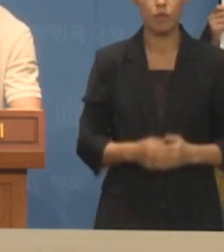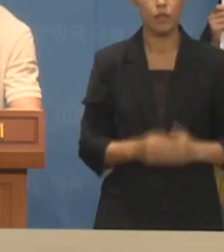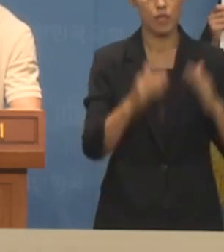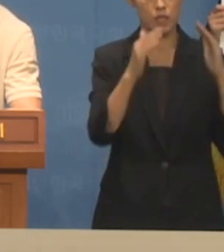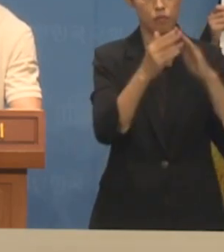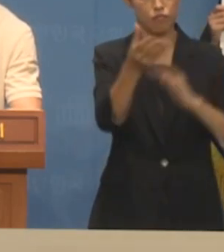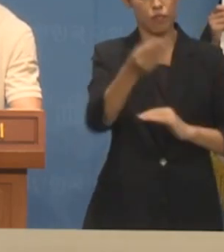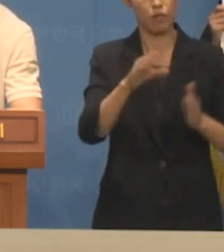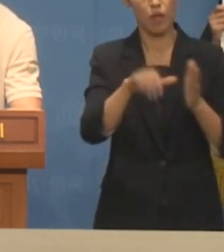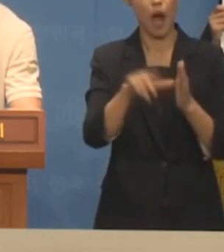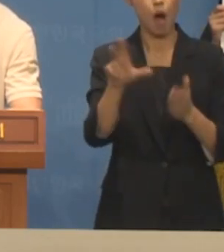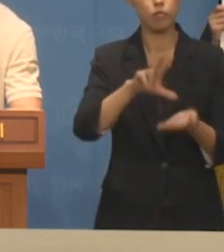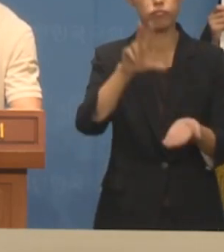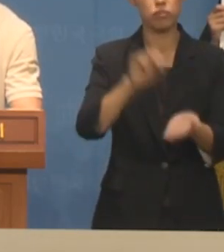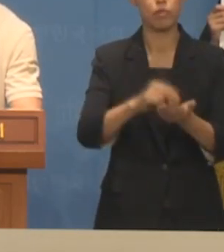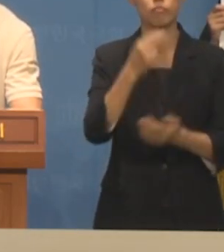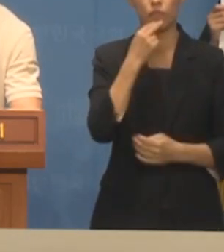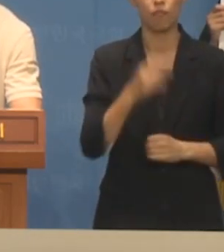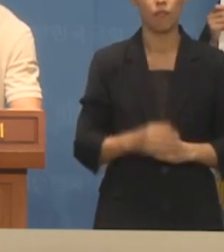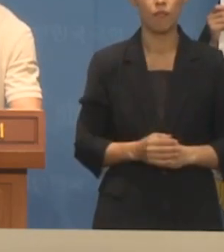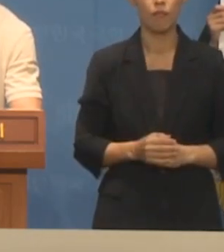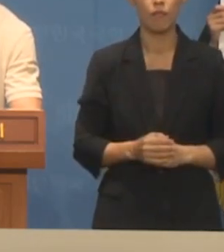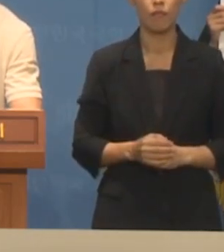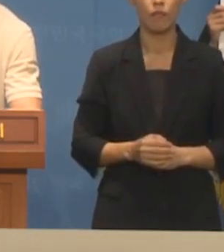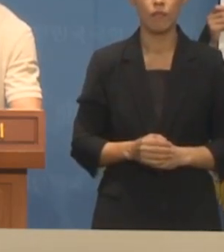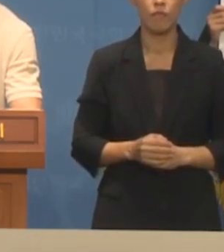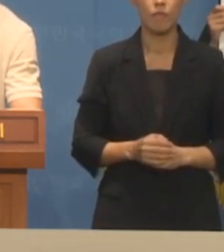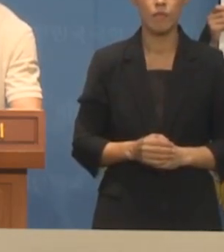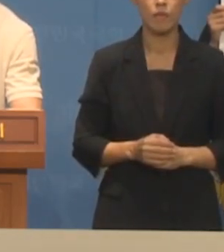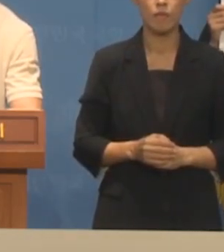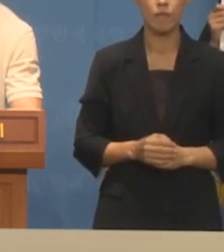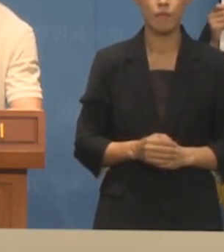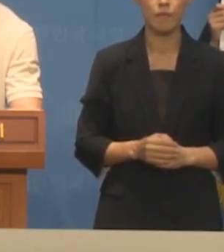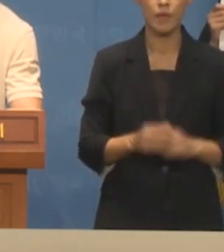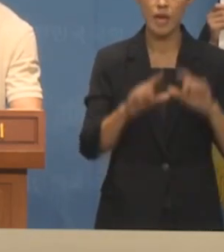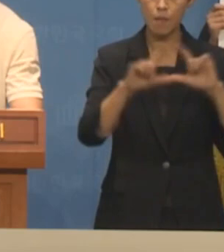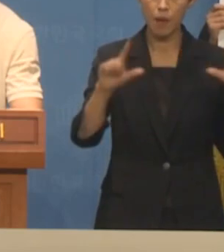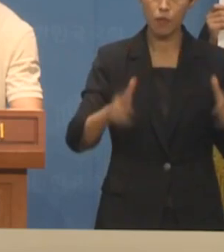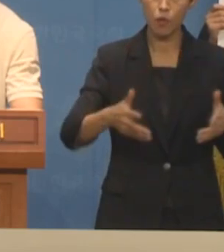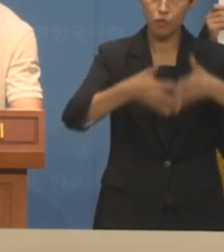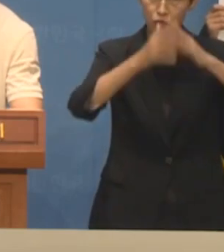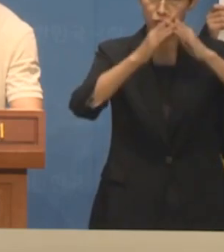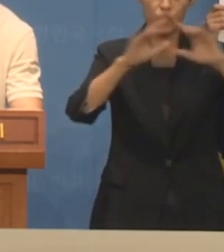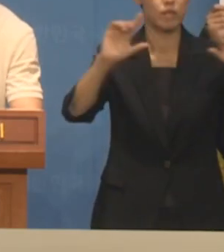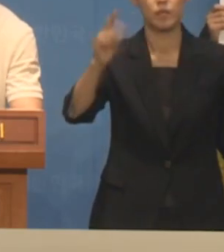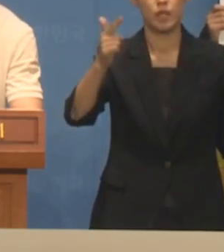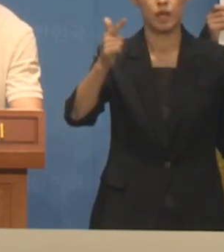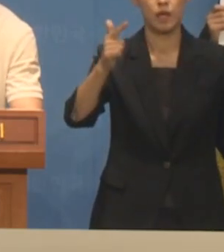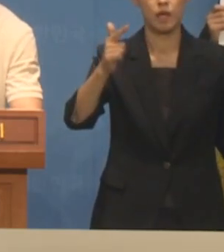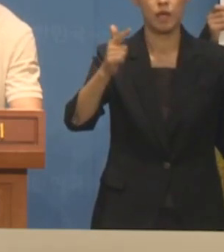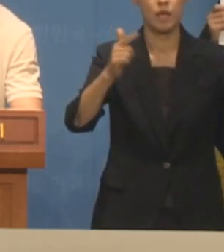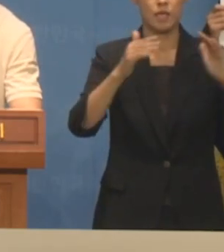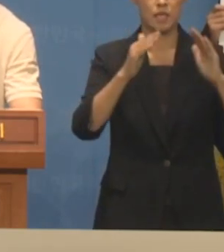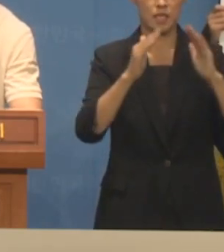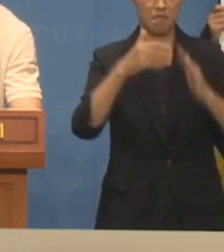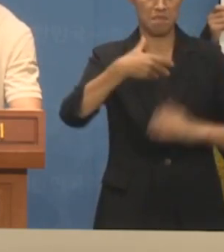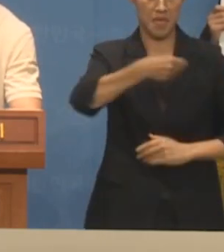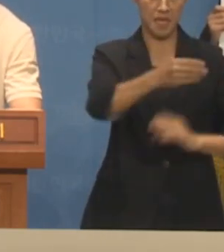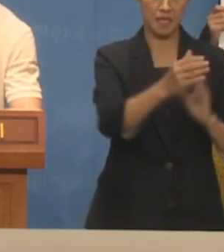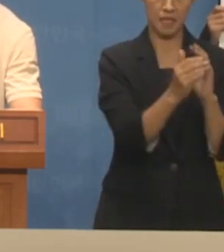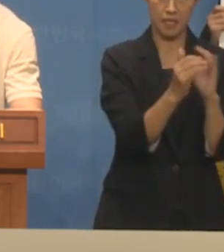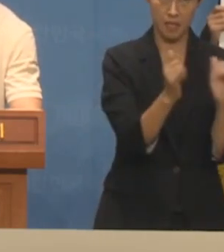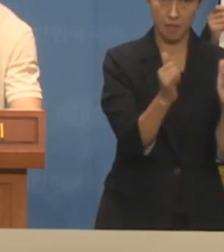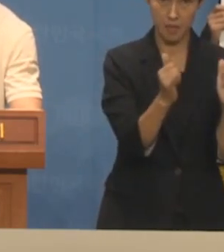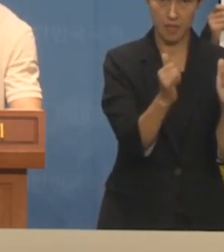없는 상태입니다. 또 일반 건축물 대장을 확인하더라도 위반 건축물이 아닙니다. 여기서 임차인이 어떻게 또